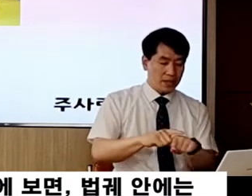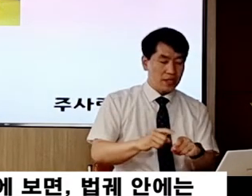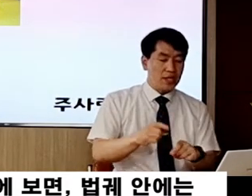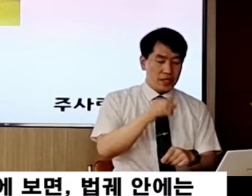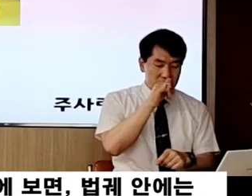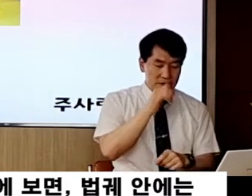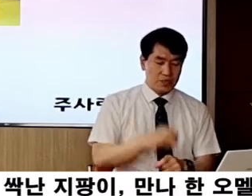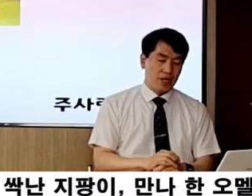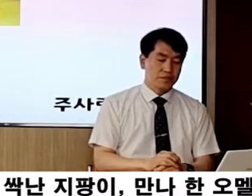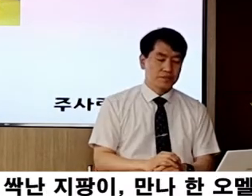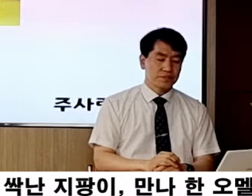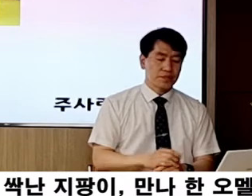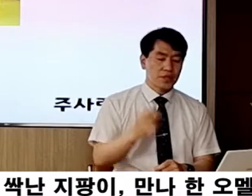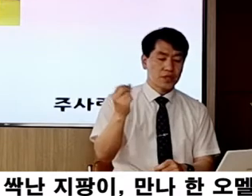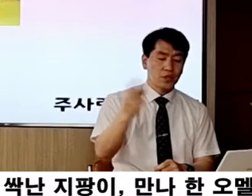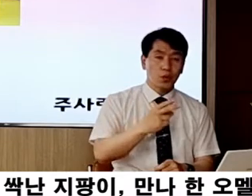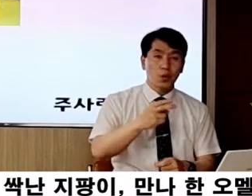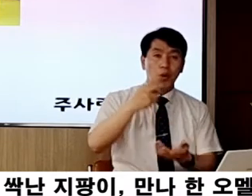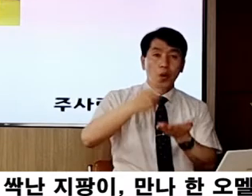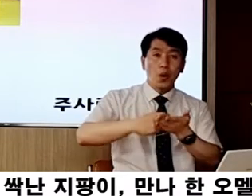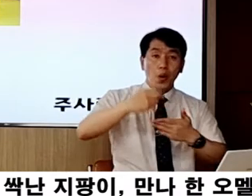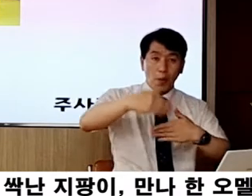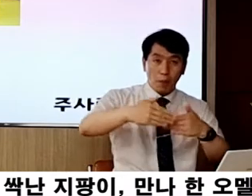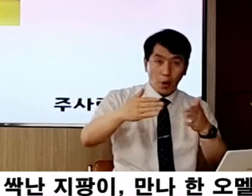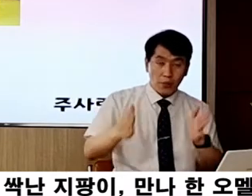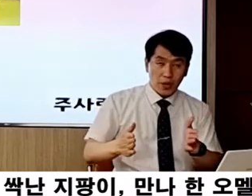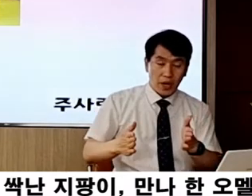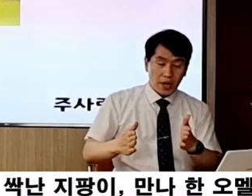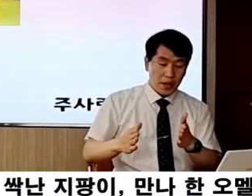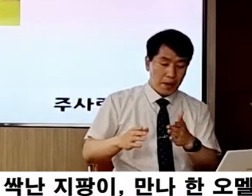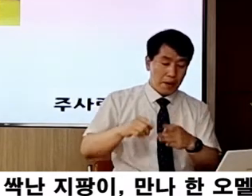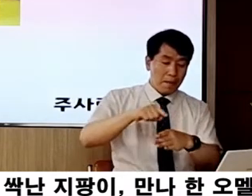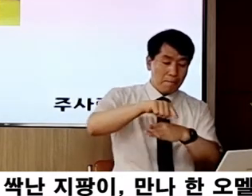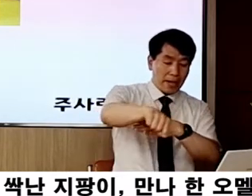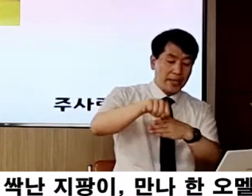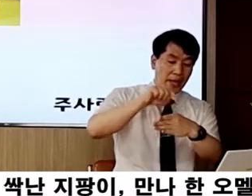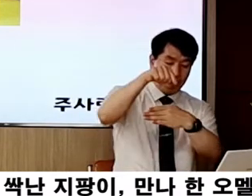판이 있습니다. 그리고 법궤